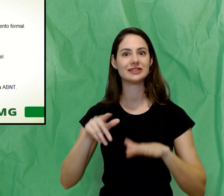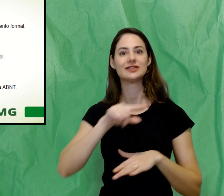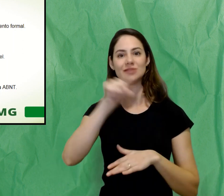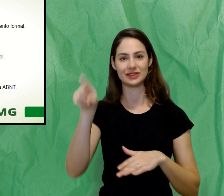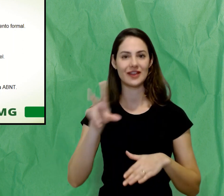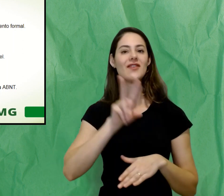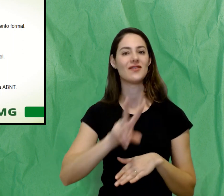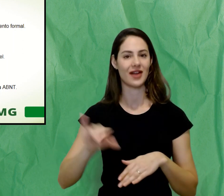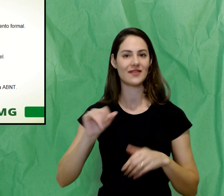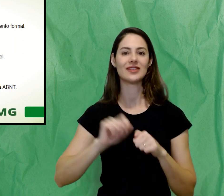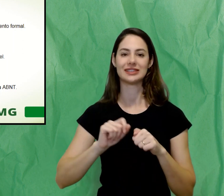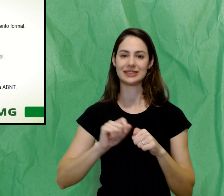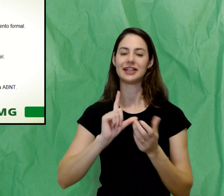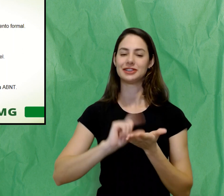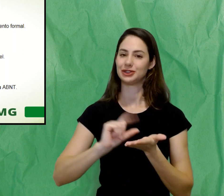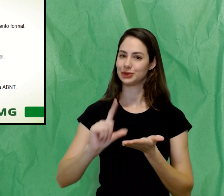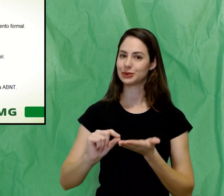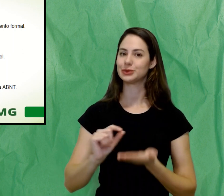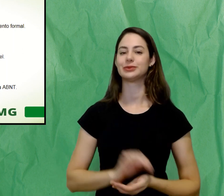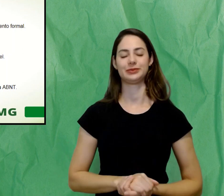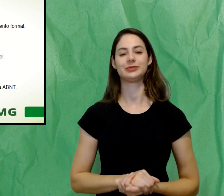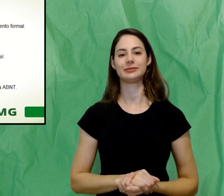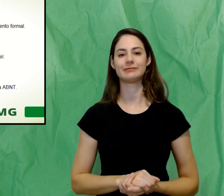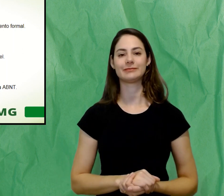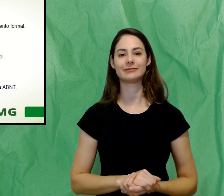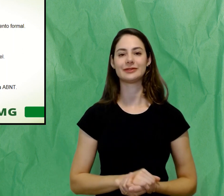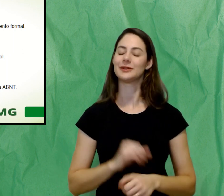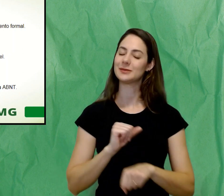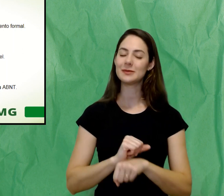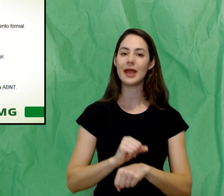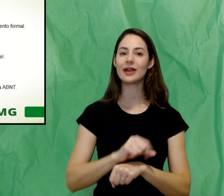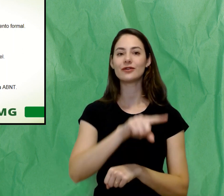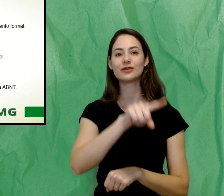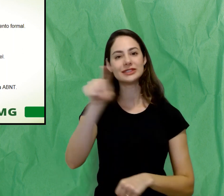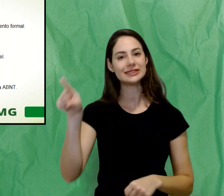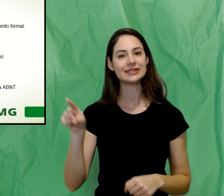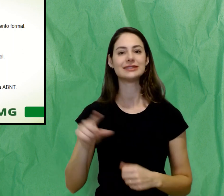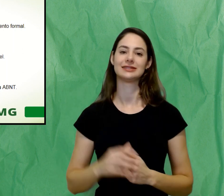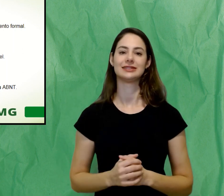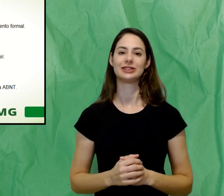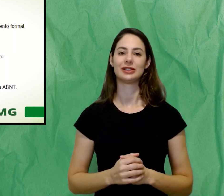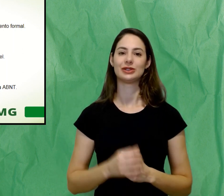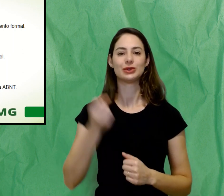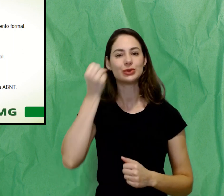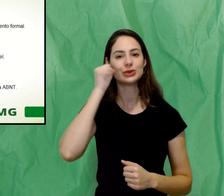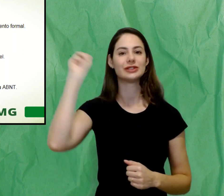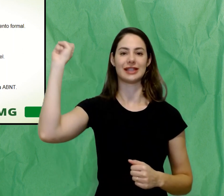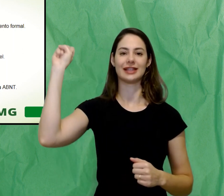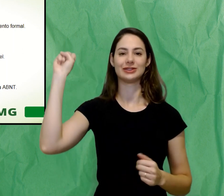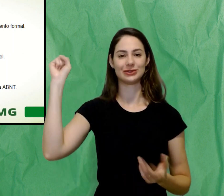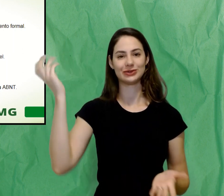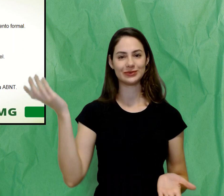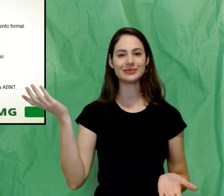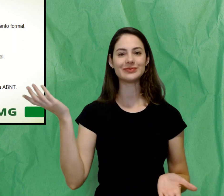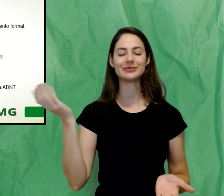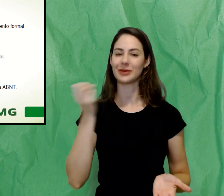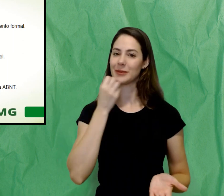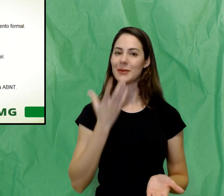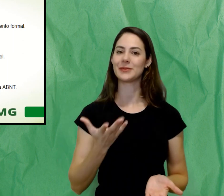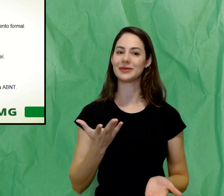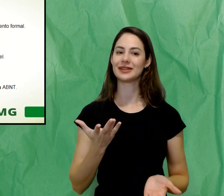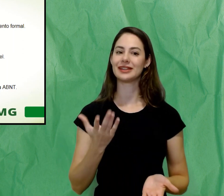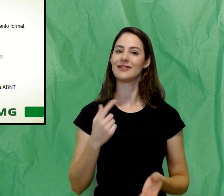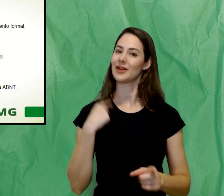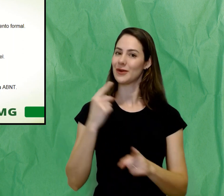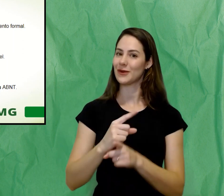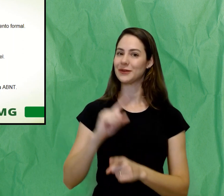vai acabar tendo que fazer um. Tá? Eu desejo a você sucesso na sua empreitada e nós nos